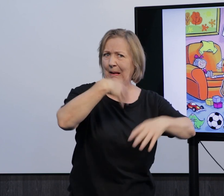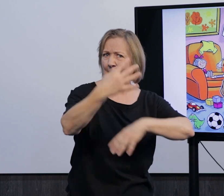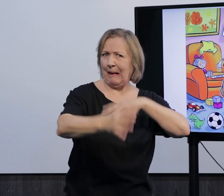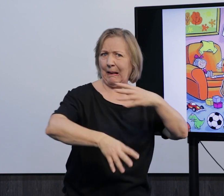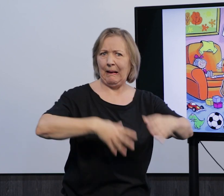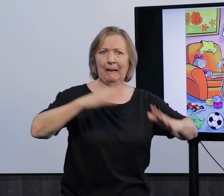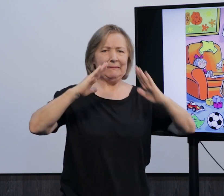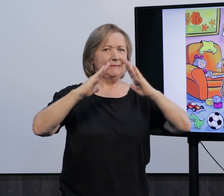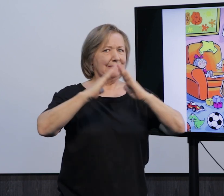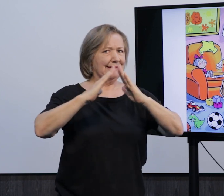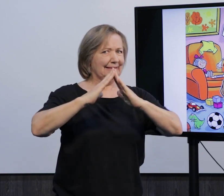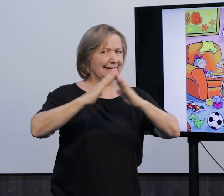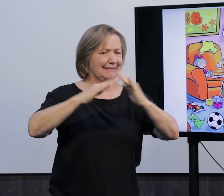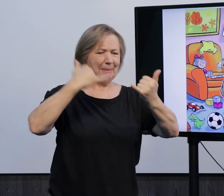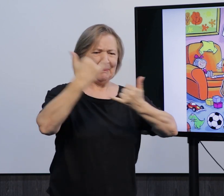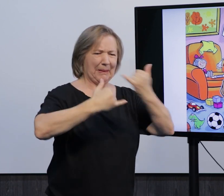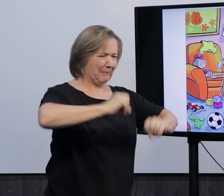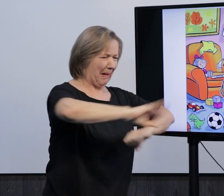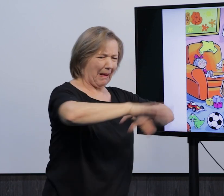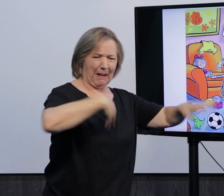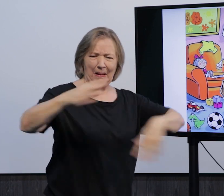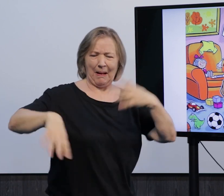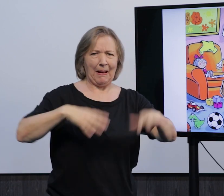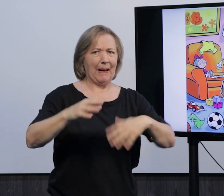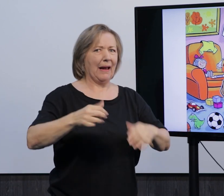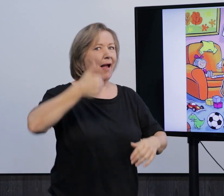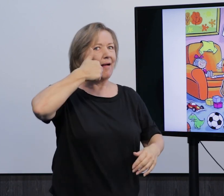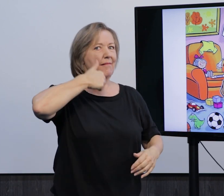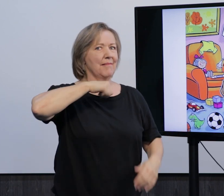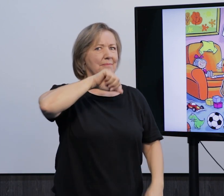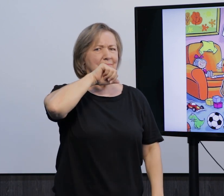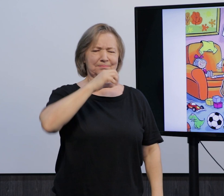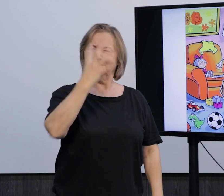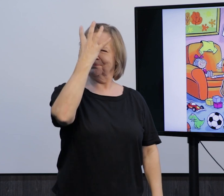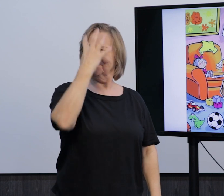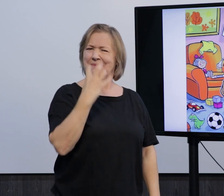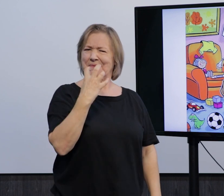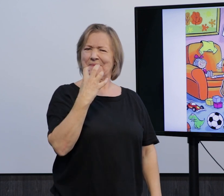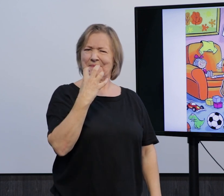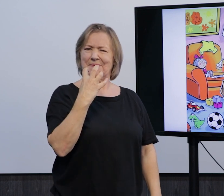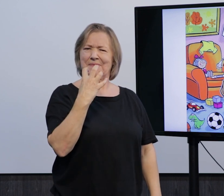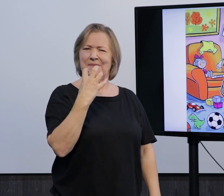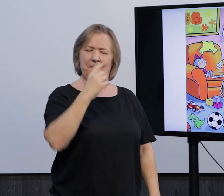uma bagunça na casa, brinquedos espalhados e a mãe está